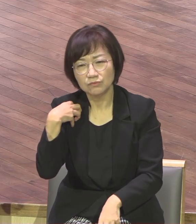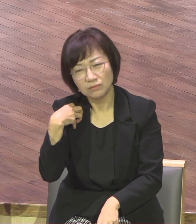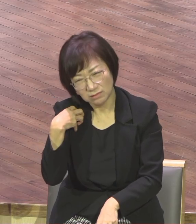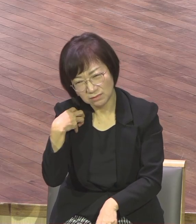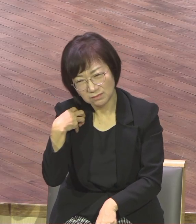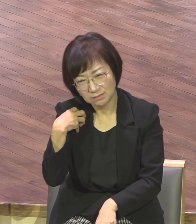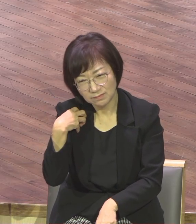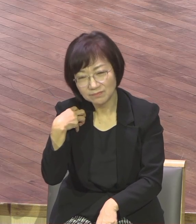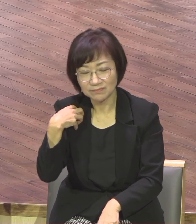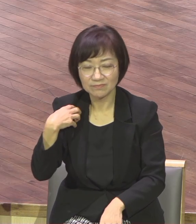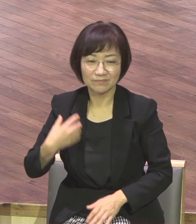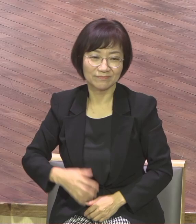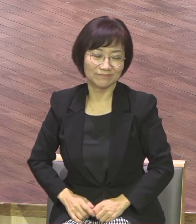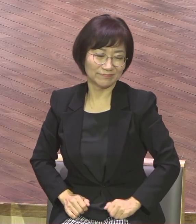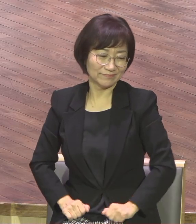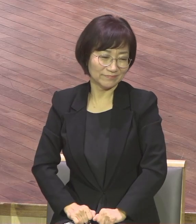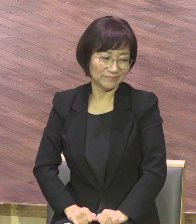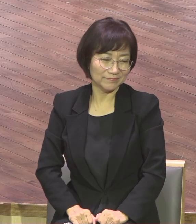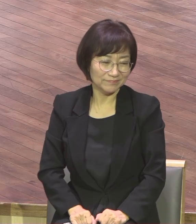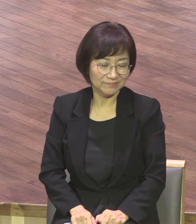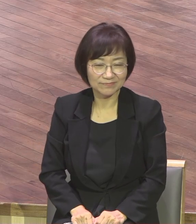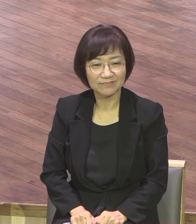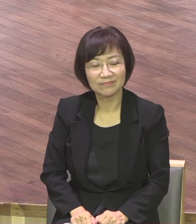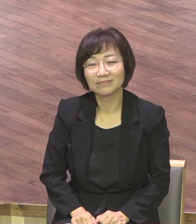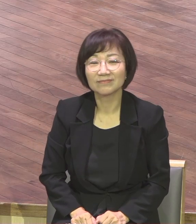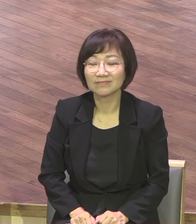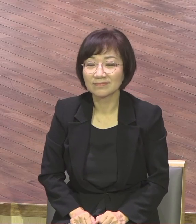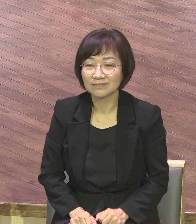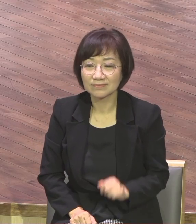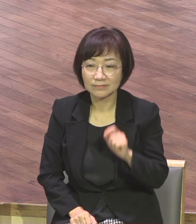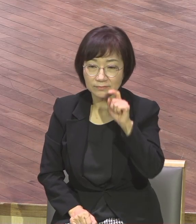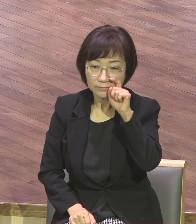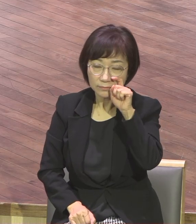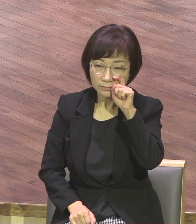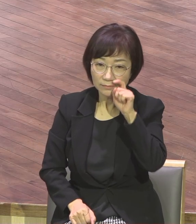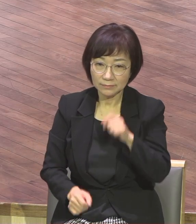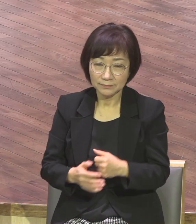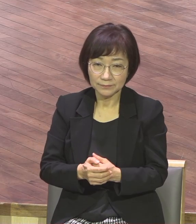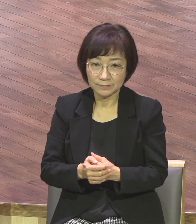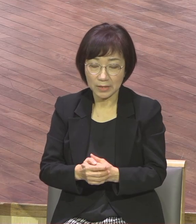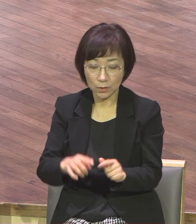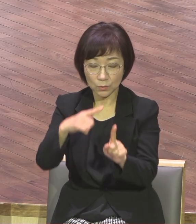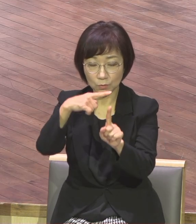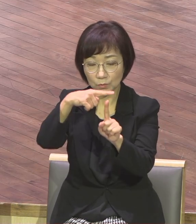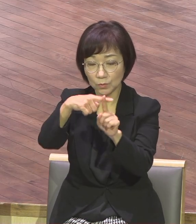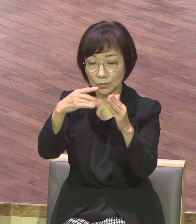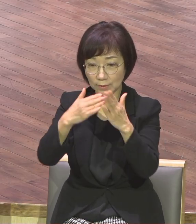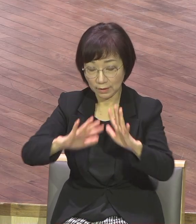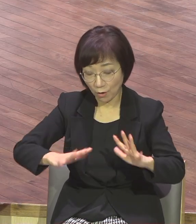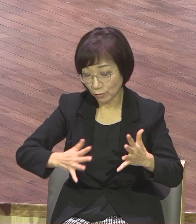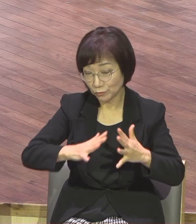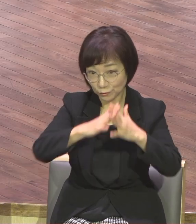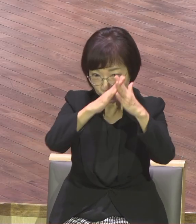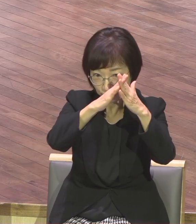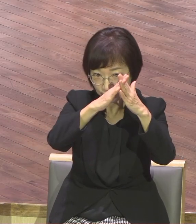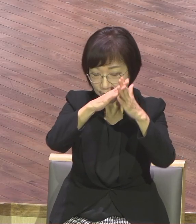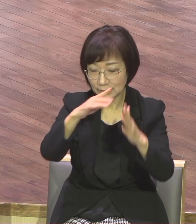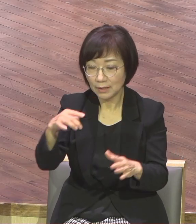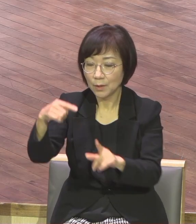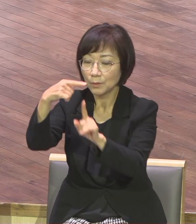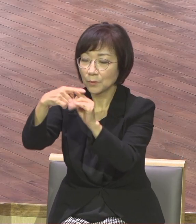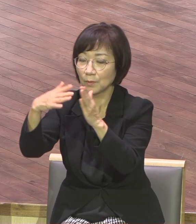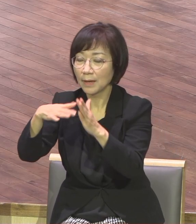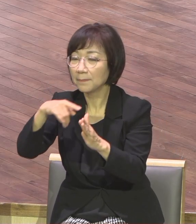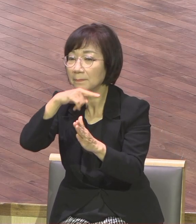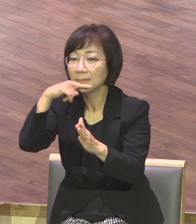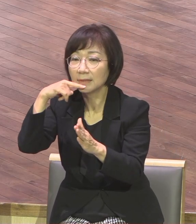이제 주께로 인도해야 됩니다. 왜냐하면 이 장기 건축 때문에 이 헌당 때문에 오랫동안